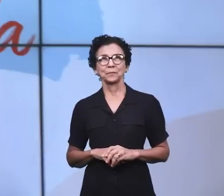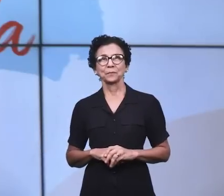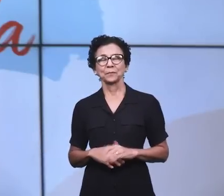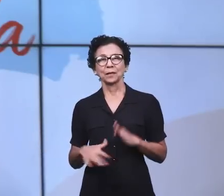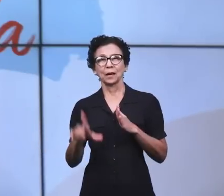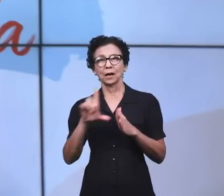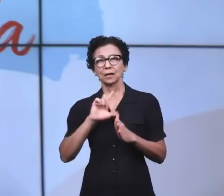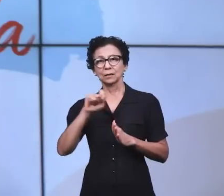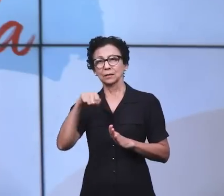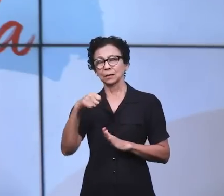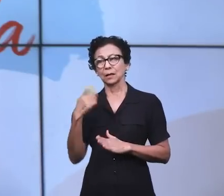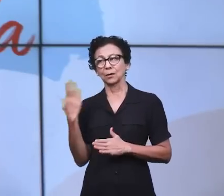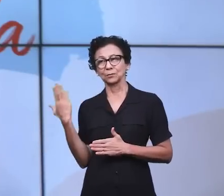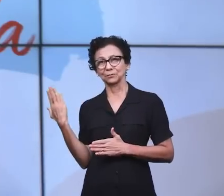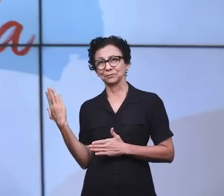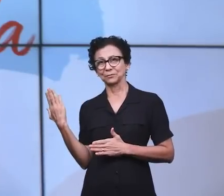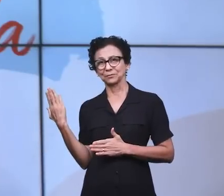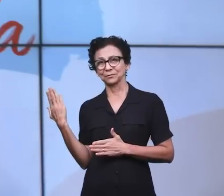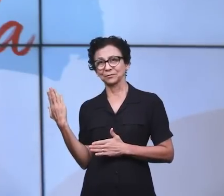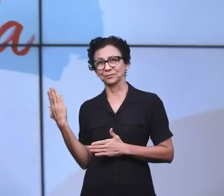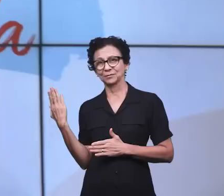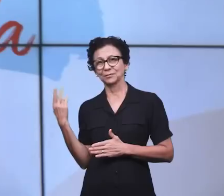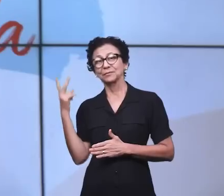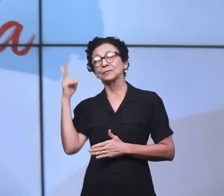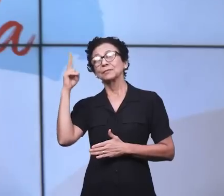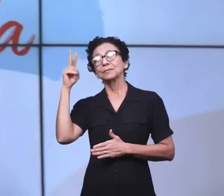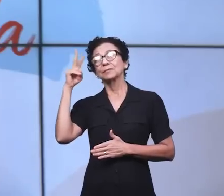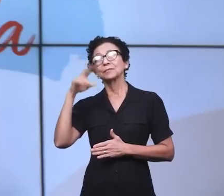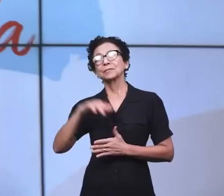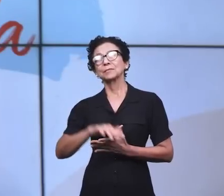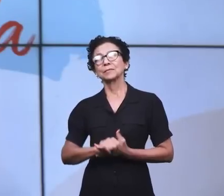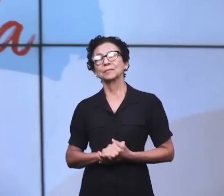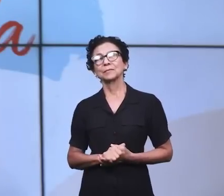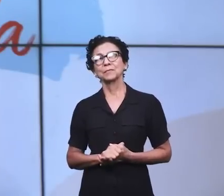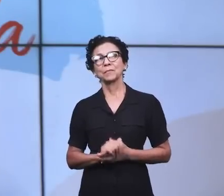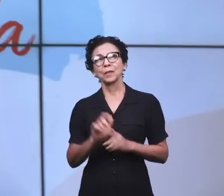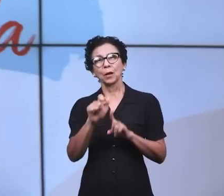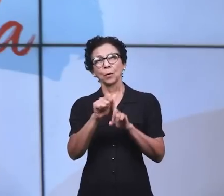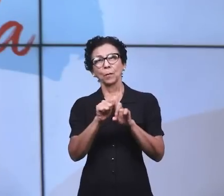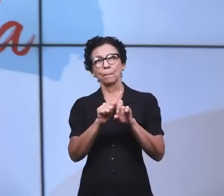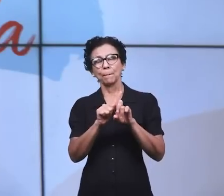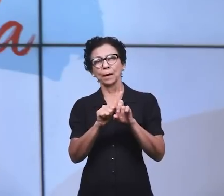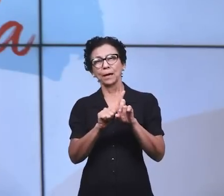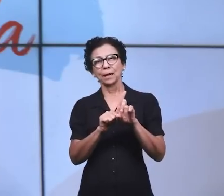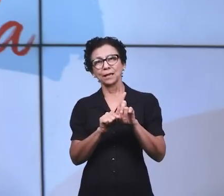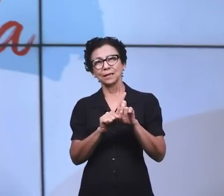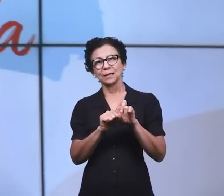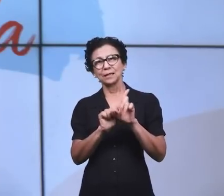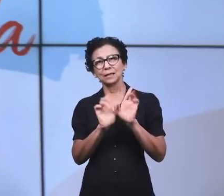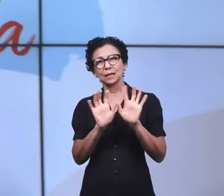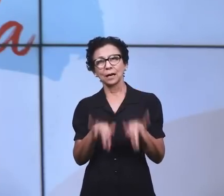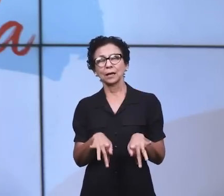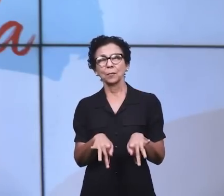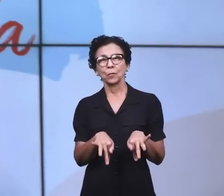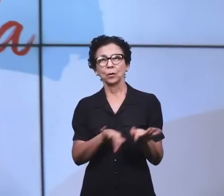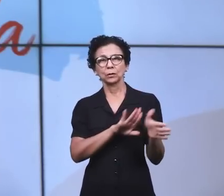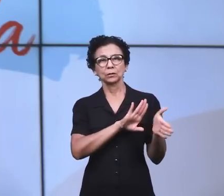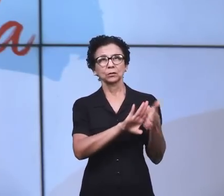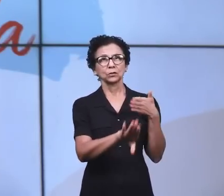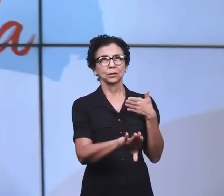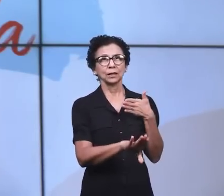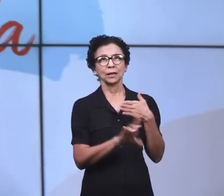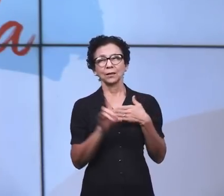Lembra que agora que está acabando o mês, a gente retirava. E o sinal de mês era esse. Só